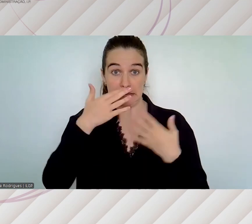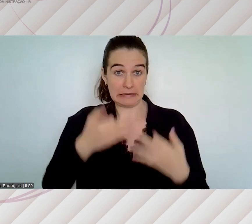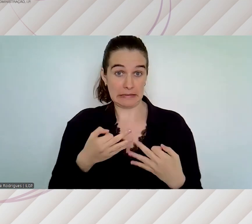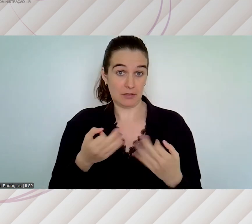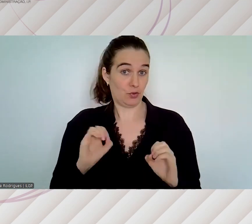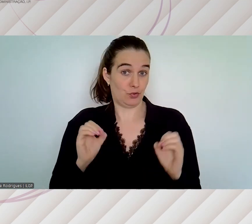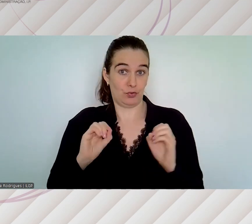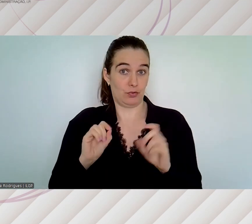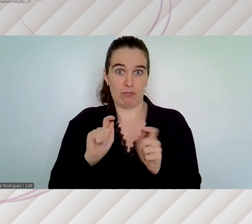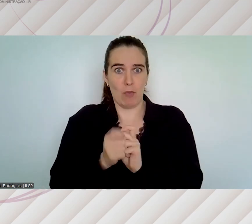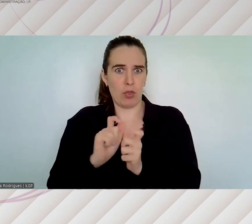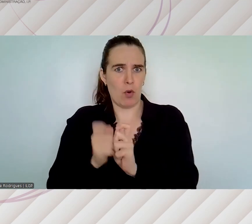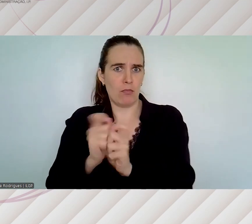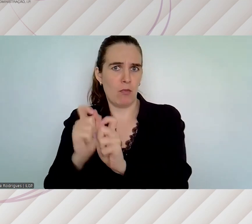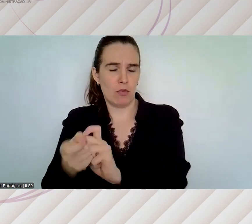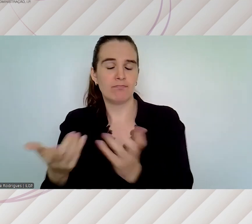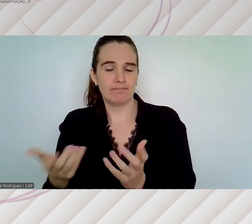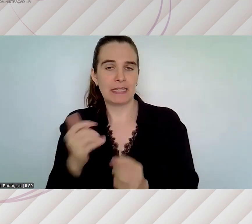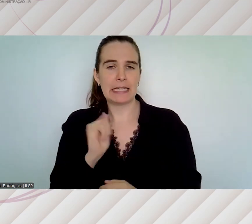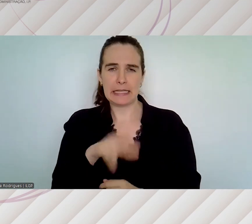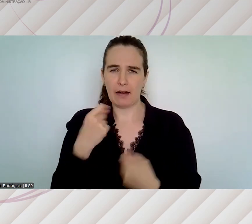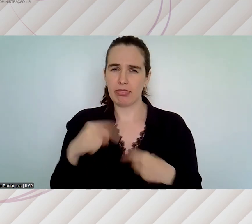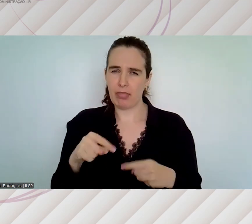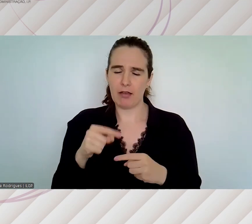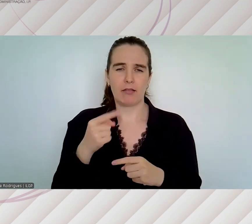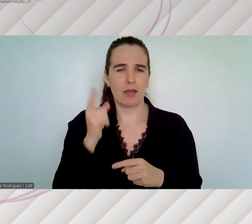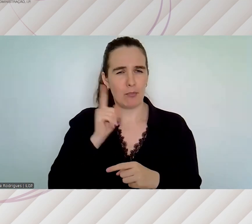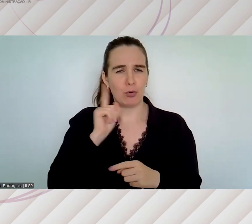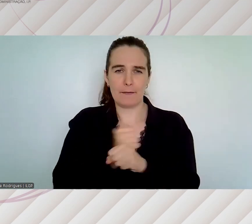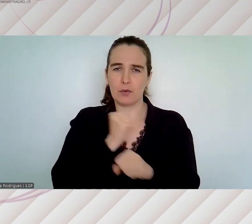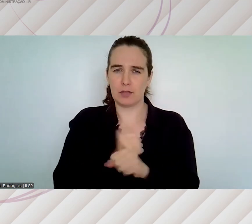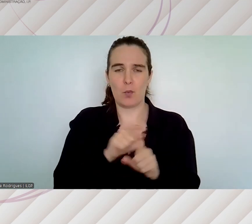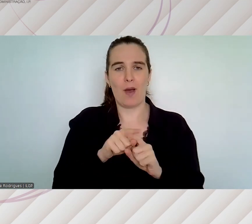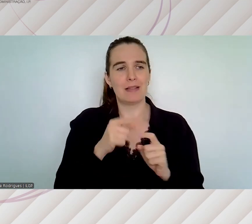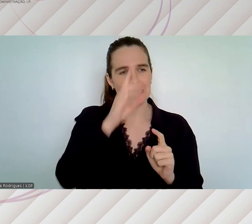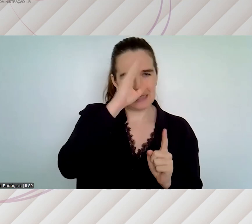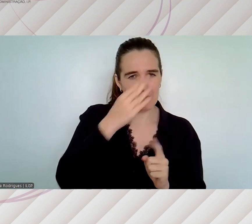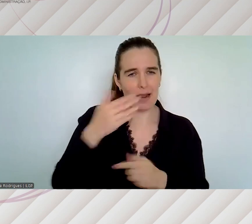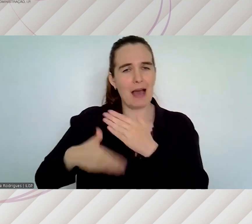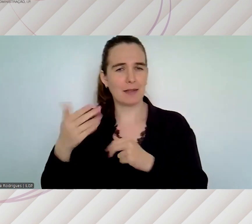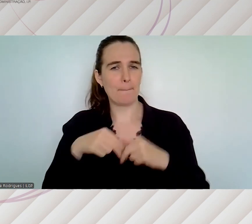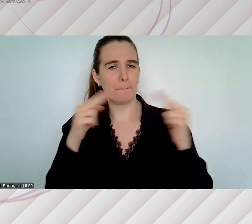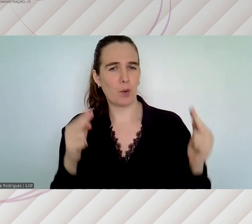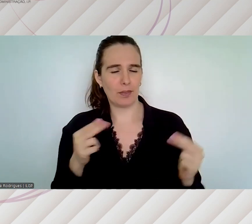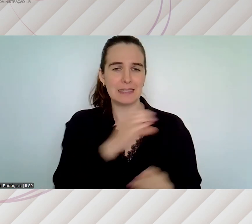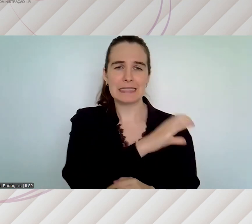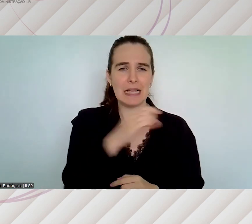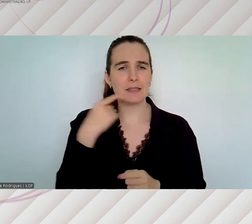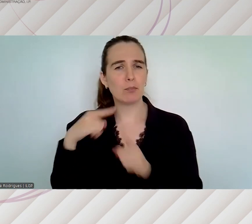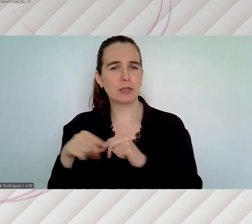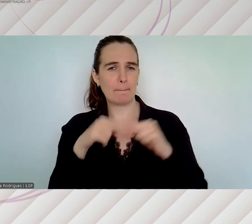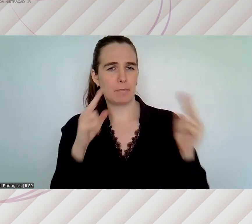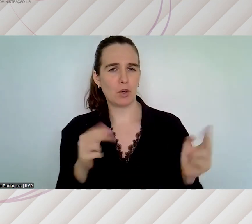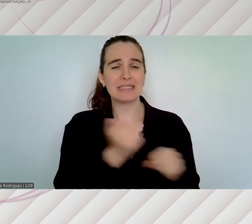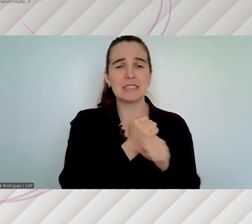o papel do INA é mais relevante do que nunca. Criar estas pontes entre o saber e a ação, entre a ciência e a política, entre os serviços públicos